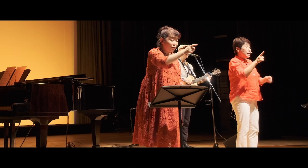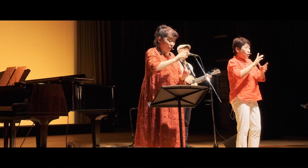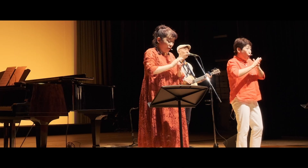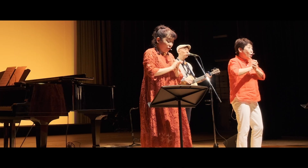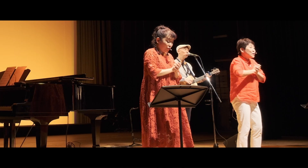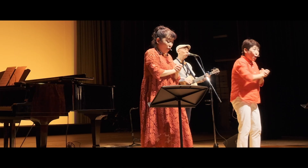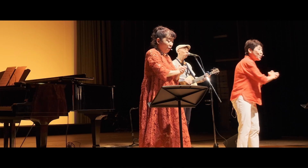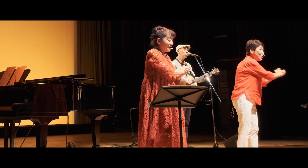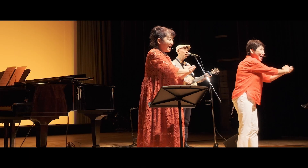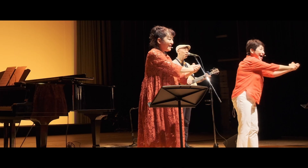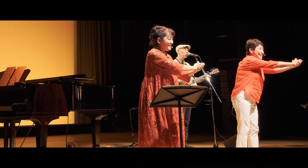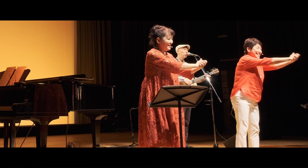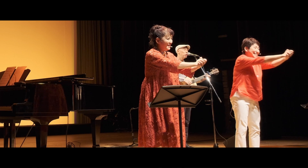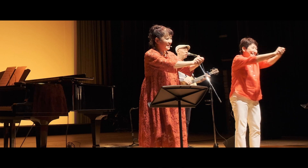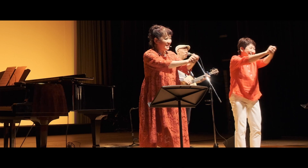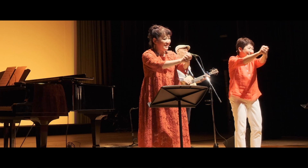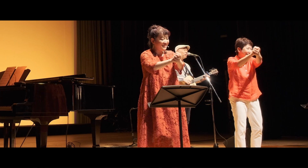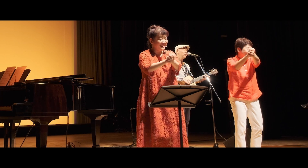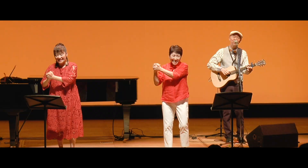君と友達。